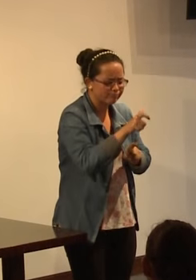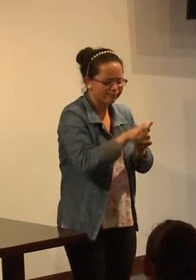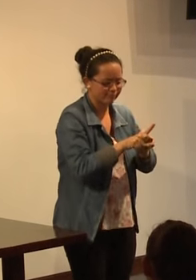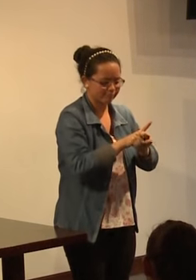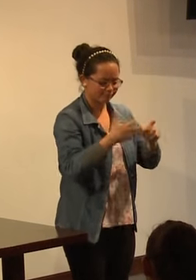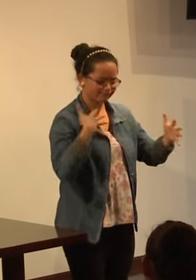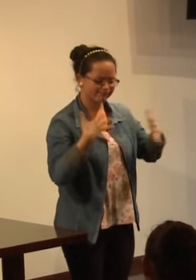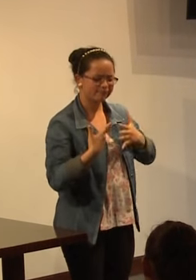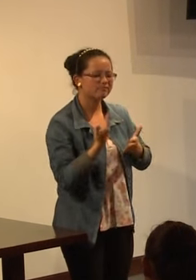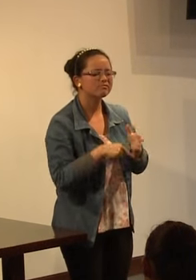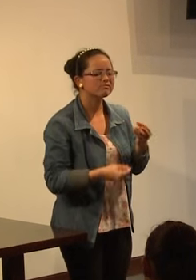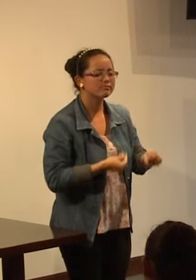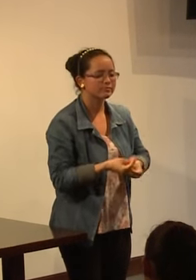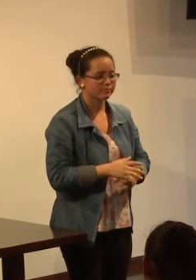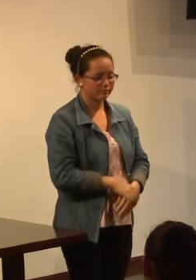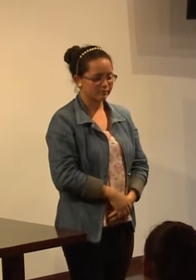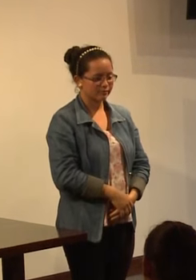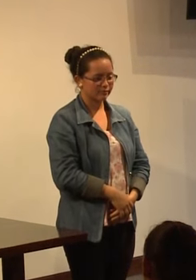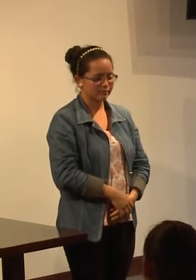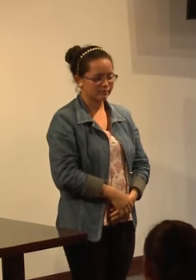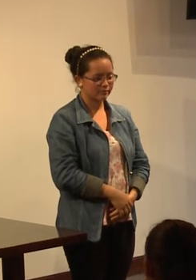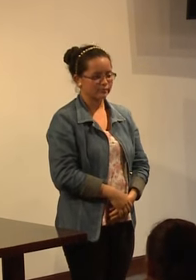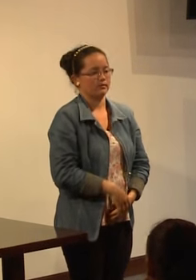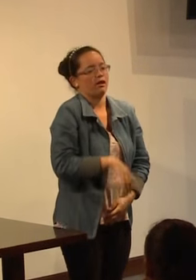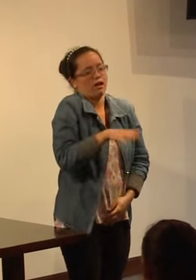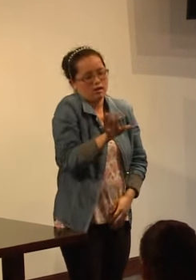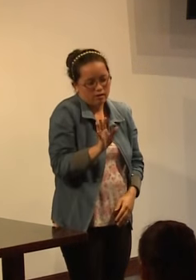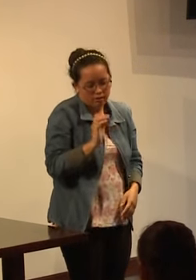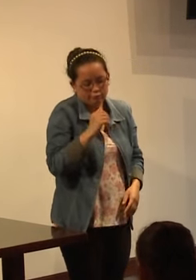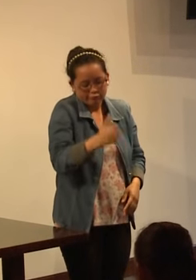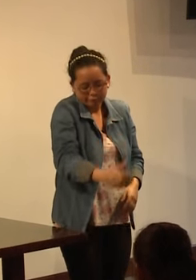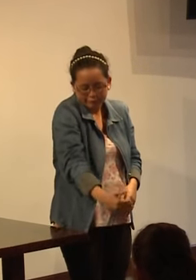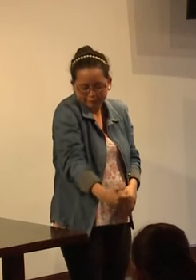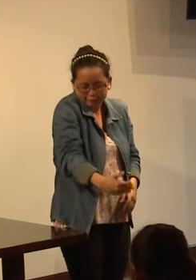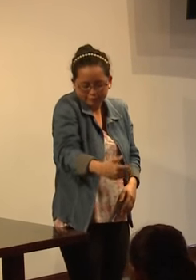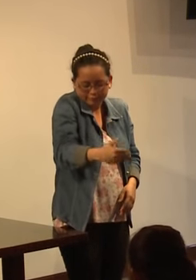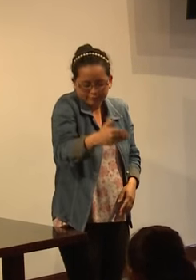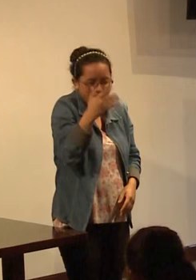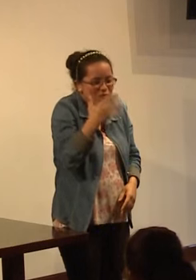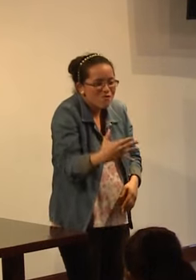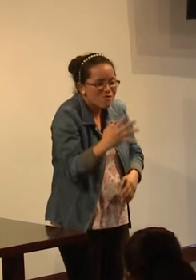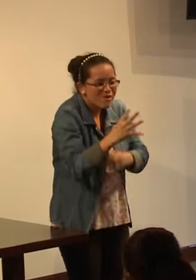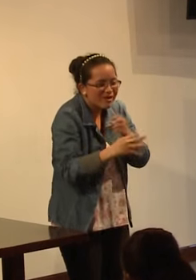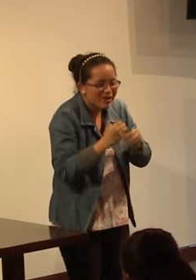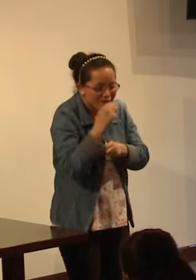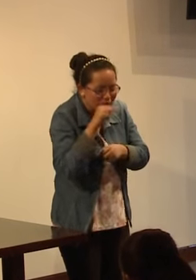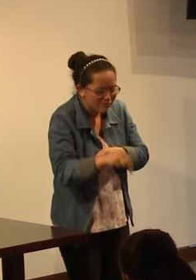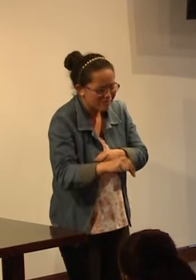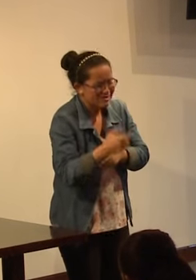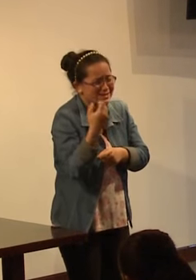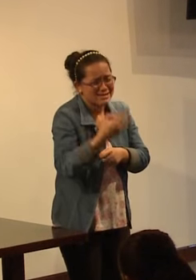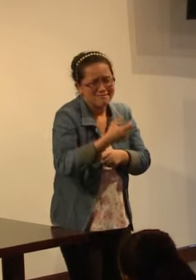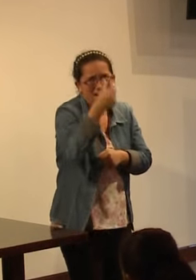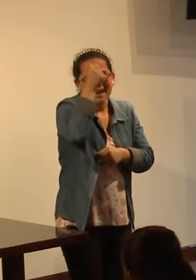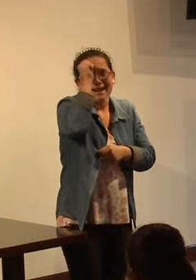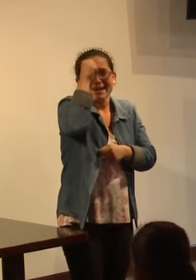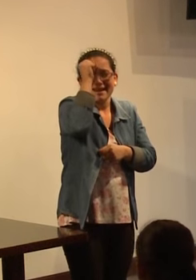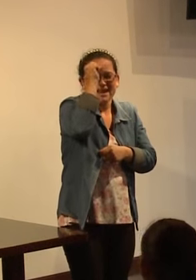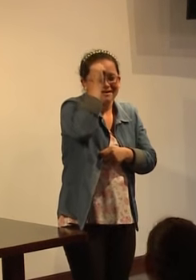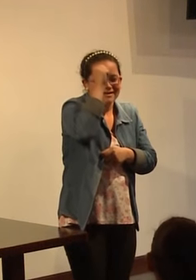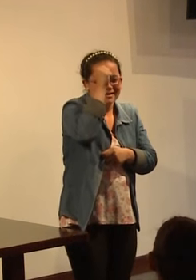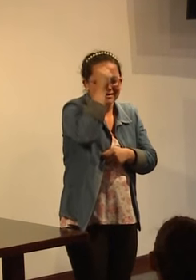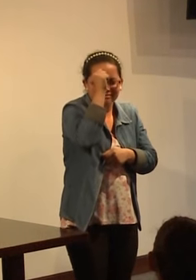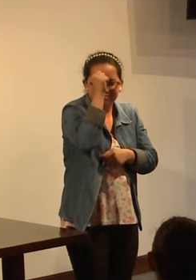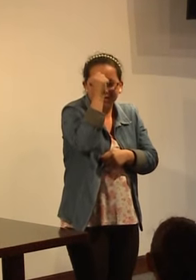y básicamente tratar de hacer lo que sabía hacer muy bien a los 4 años y que olvidó? Porque un niño de 4 años lo hace perfectamente